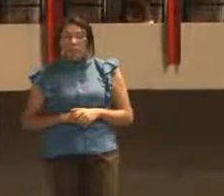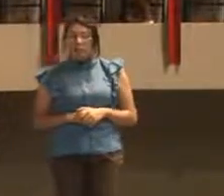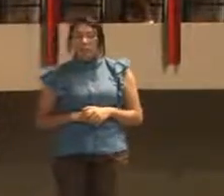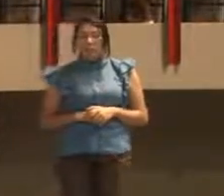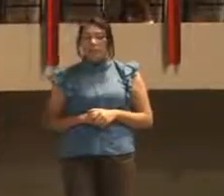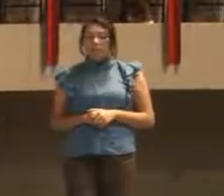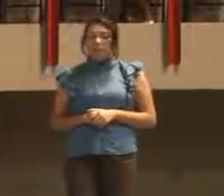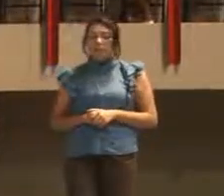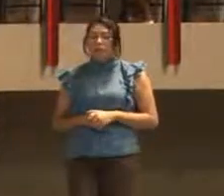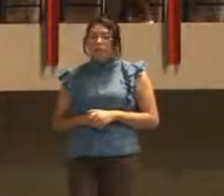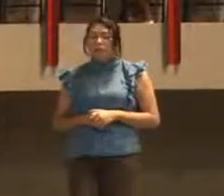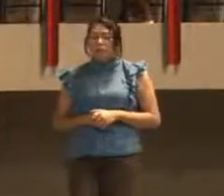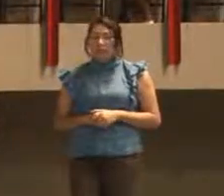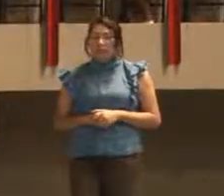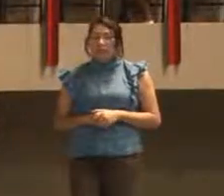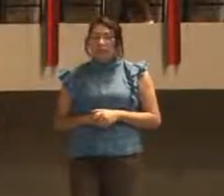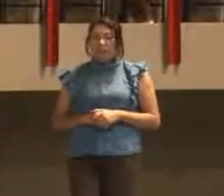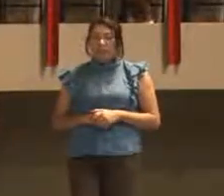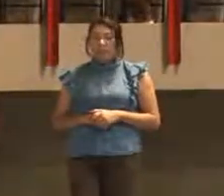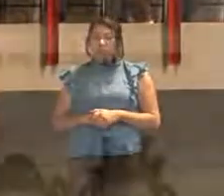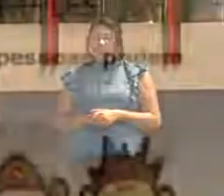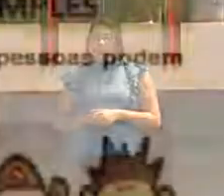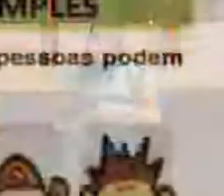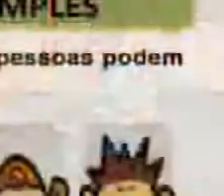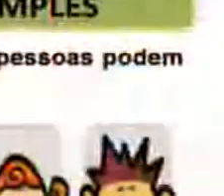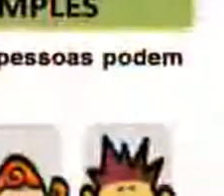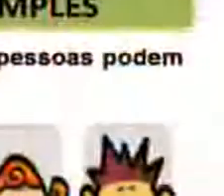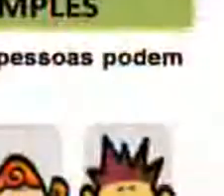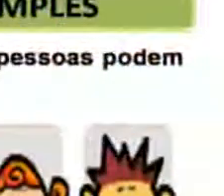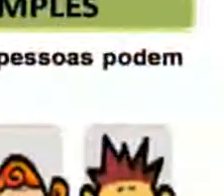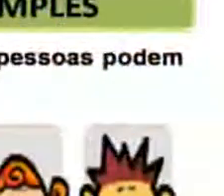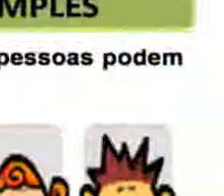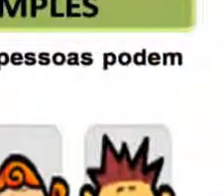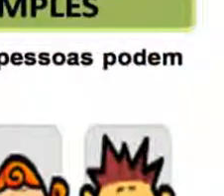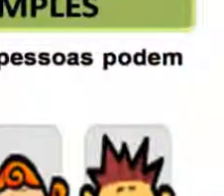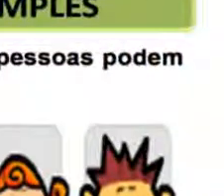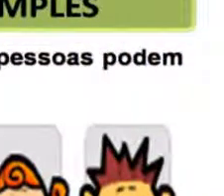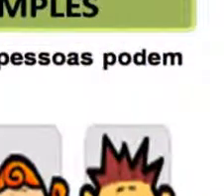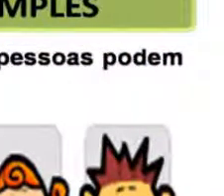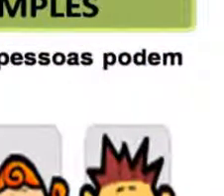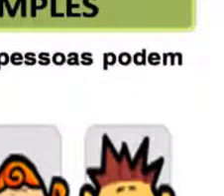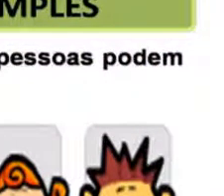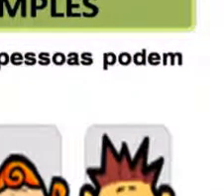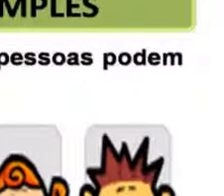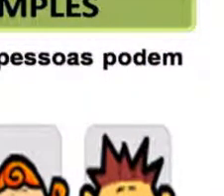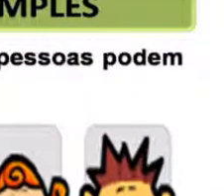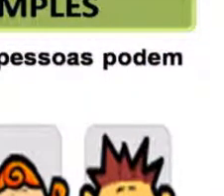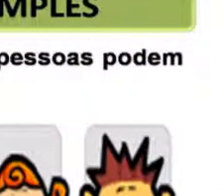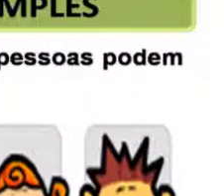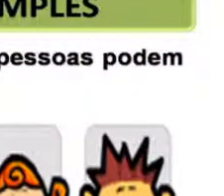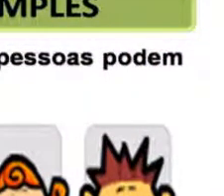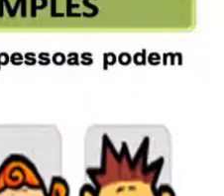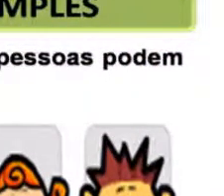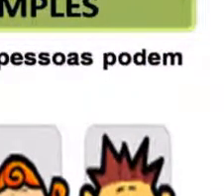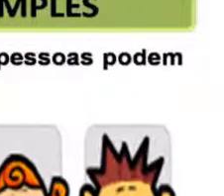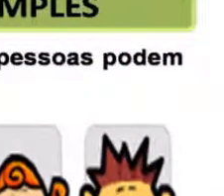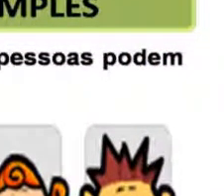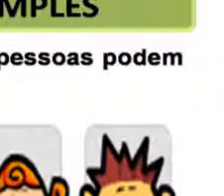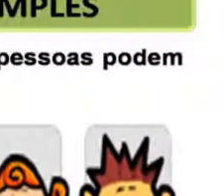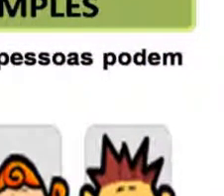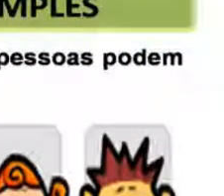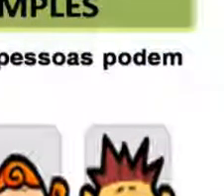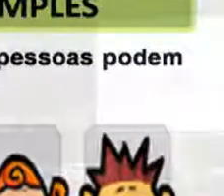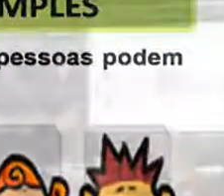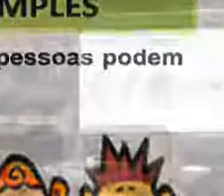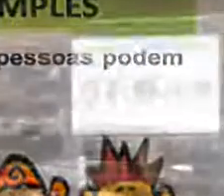Permutação simples. Se a pergunta fosse assim, ó, de quantas maneiras 5 pessoas podem posar para uma foto? Eu